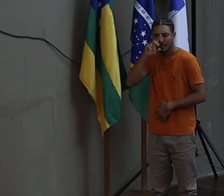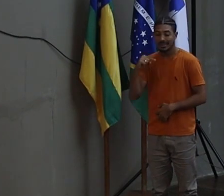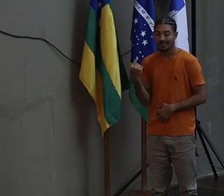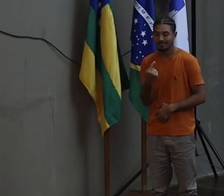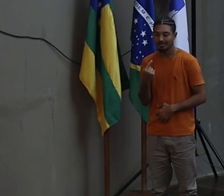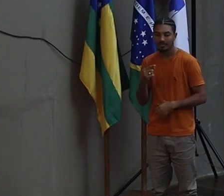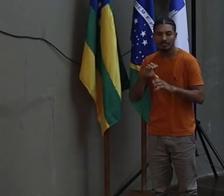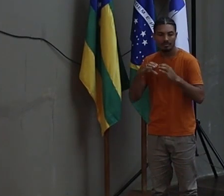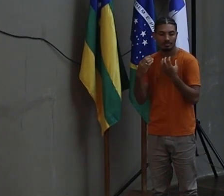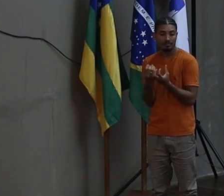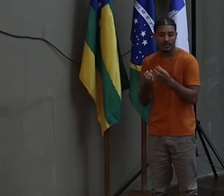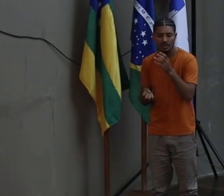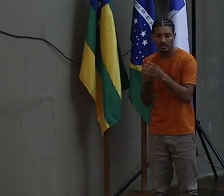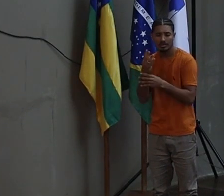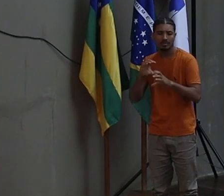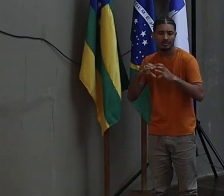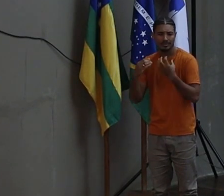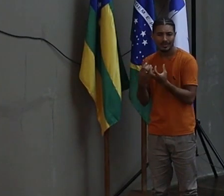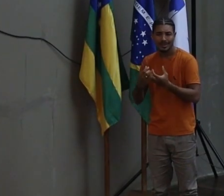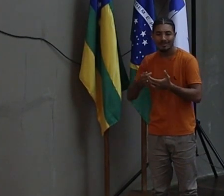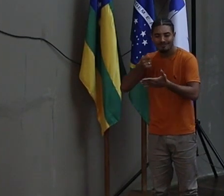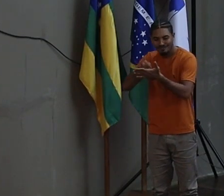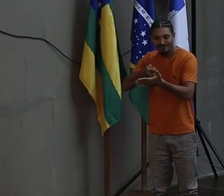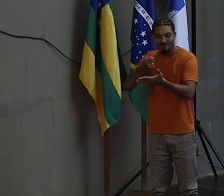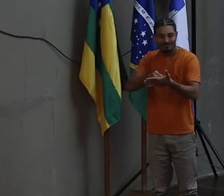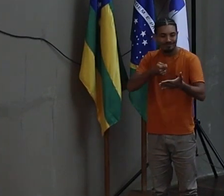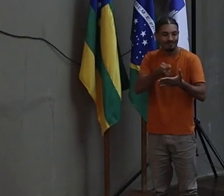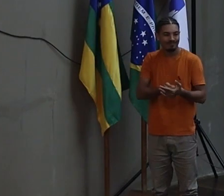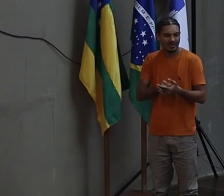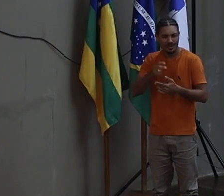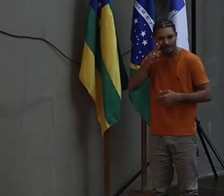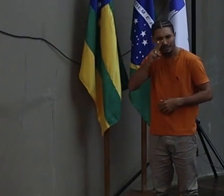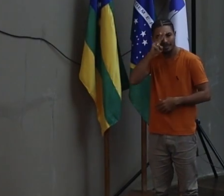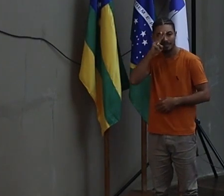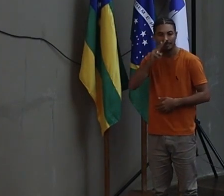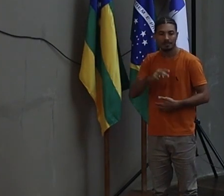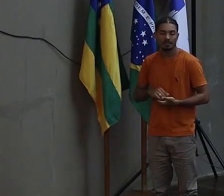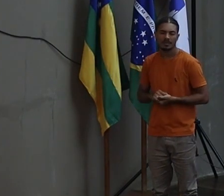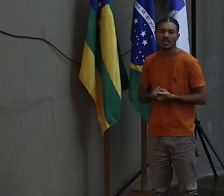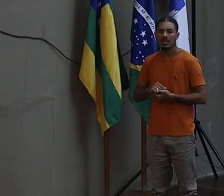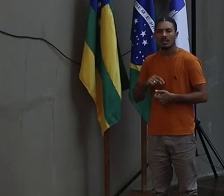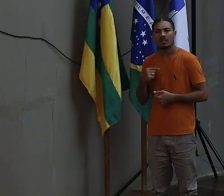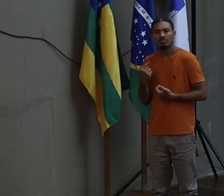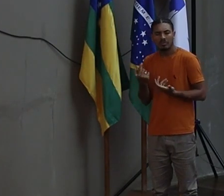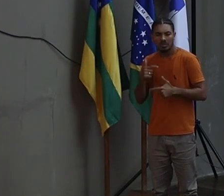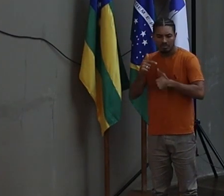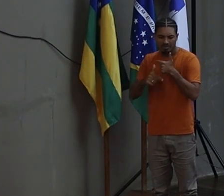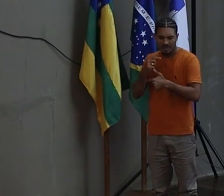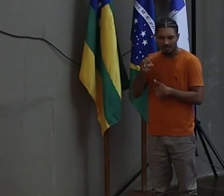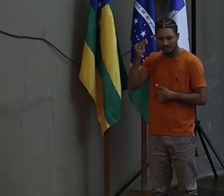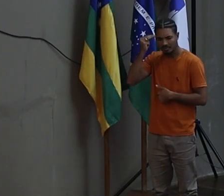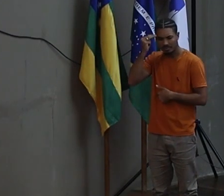comunidade, não é? E construir uma comunidade de resistência que tivesse ali muito forte. Então, esse trabalho da memória